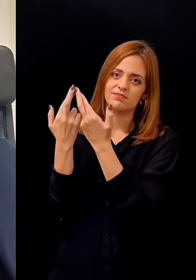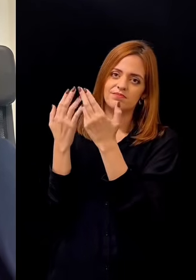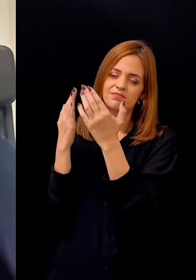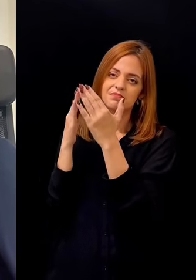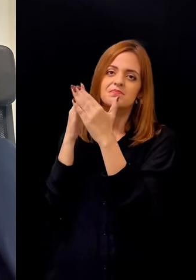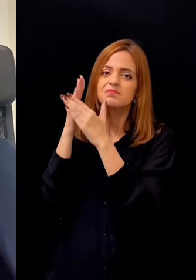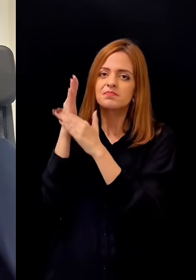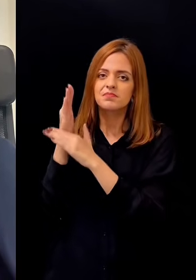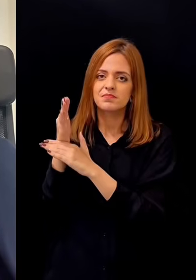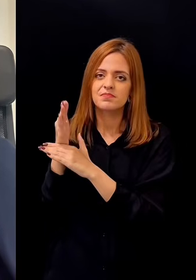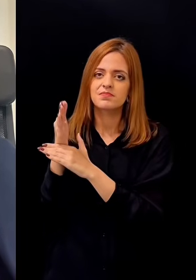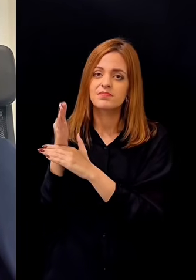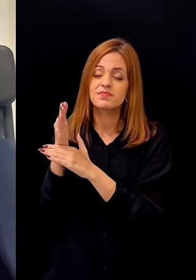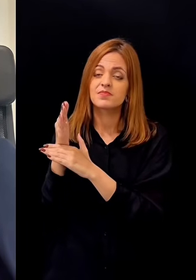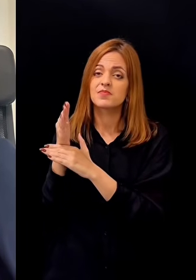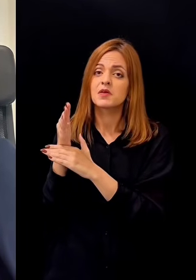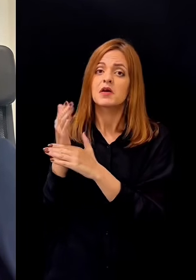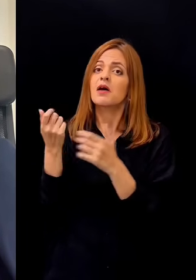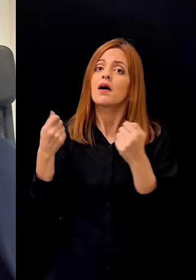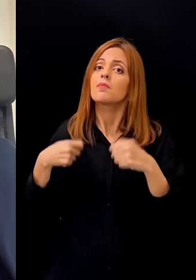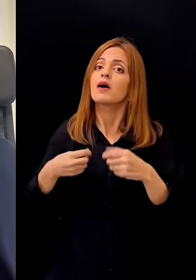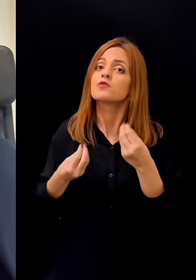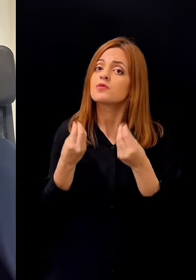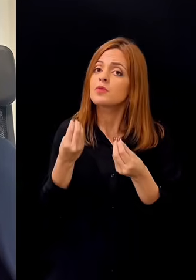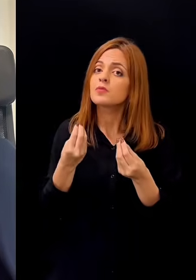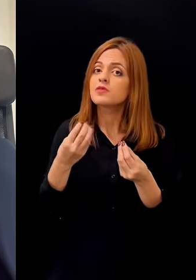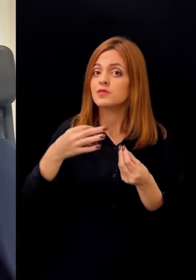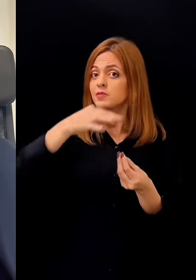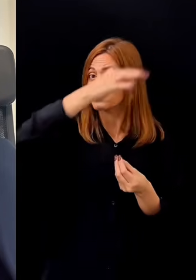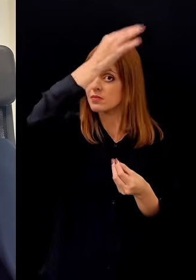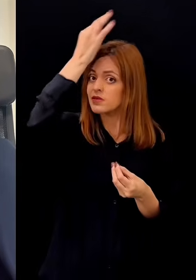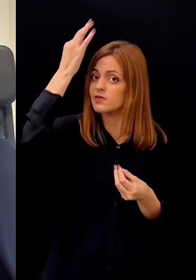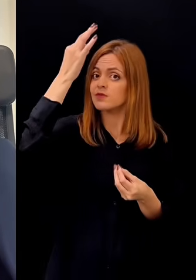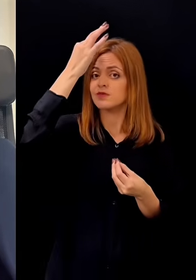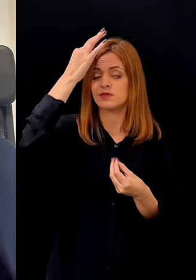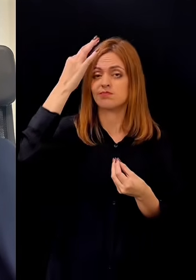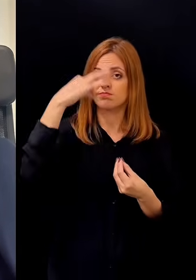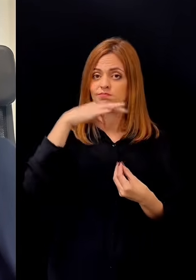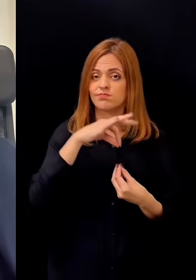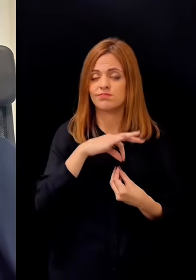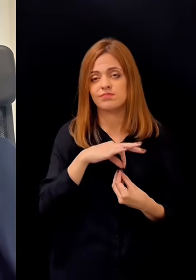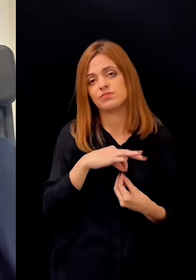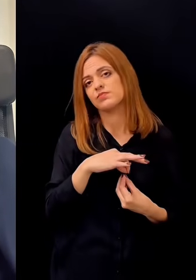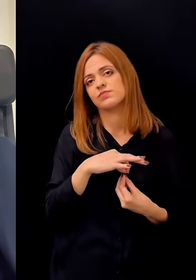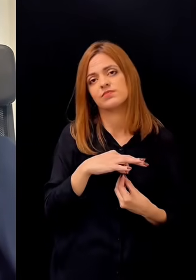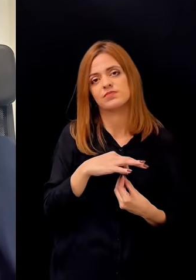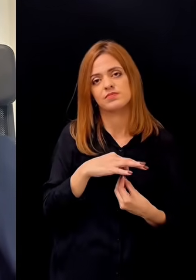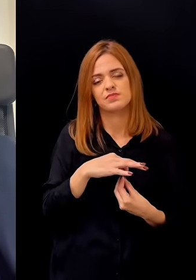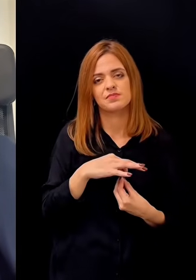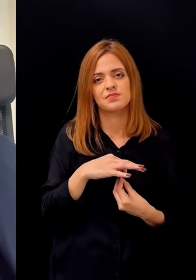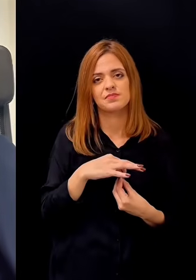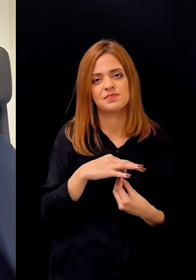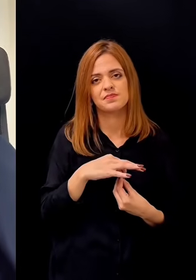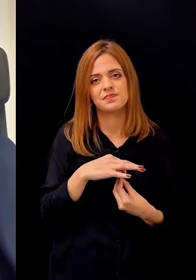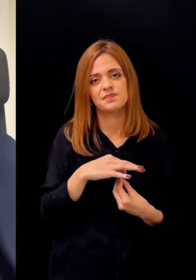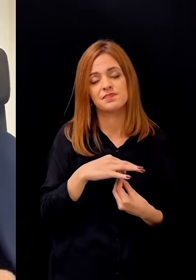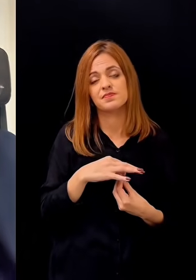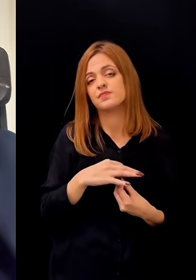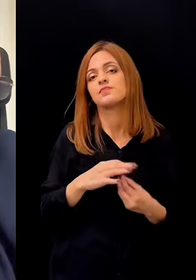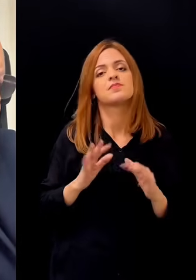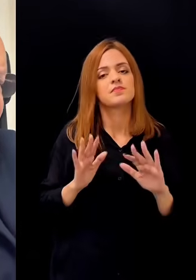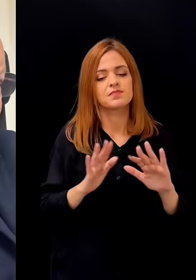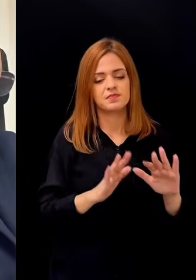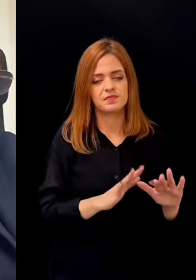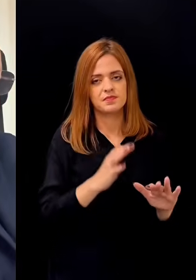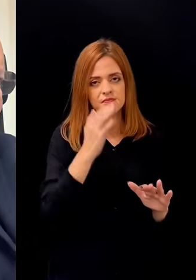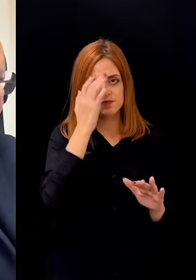E isso só é possível pelo Espírito Santo. Nasce de novo. Então, vamos entender